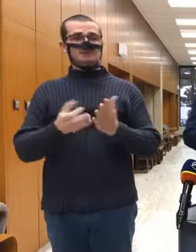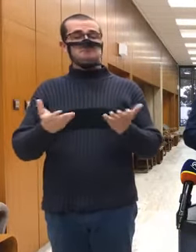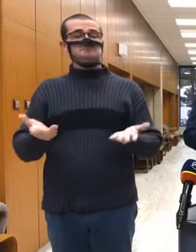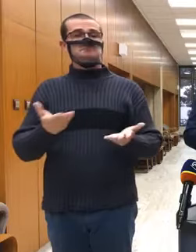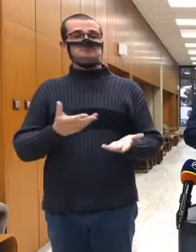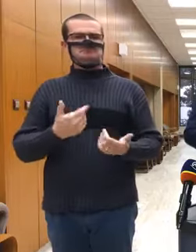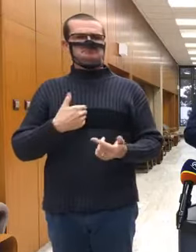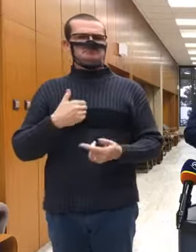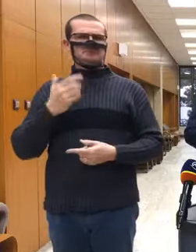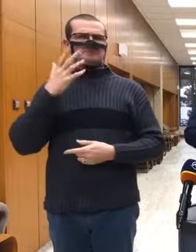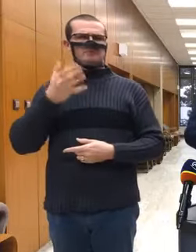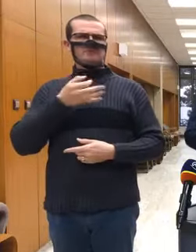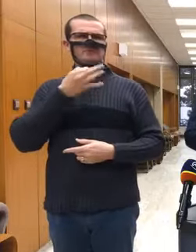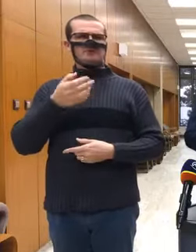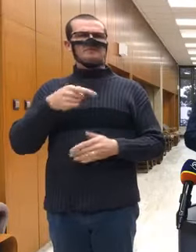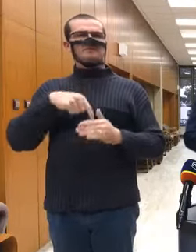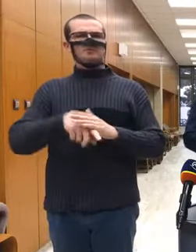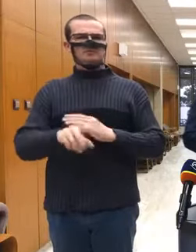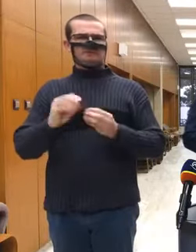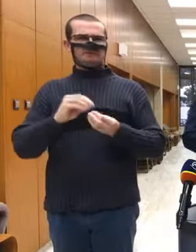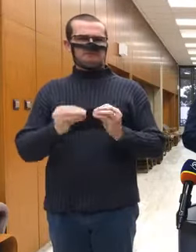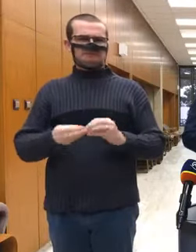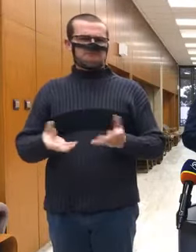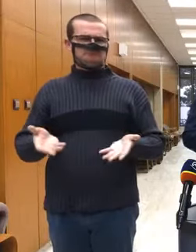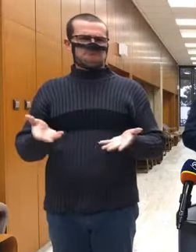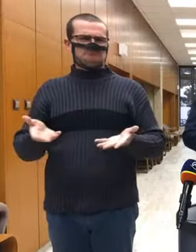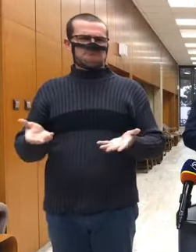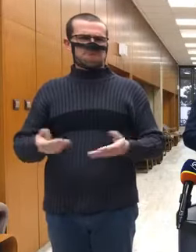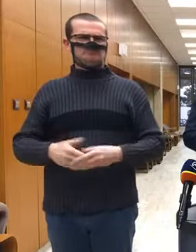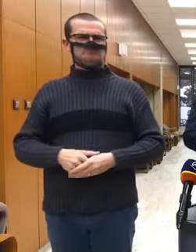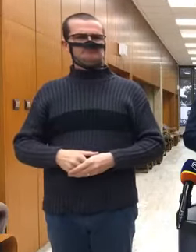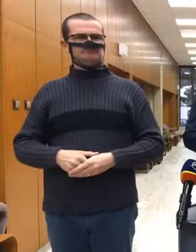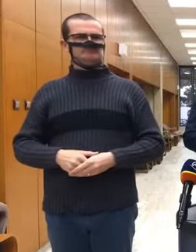Nebudem sa vyjadrovať k interným veciam.